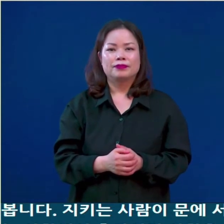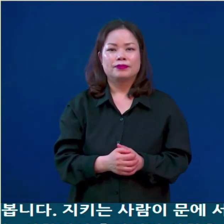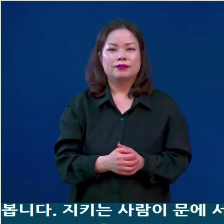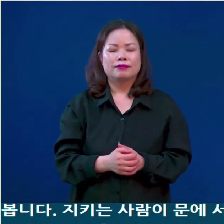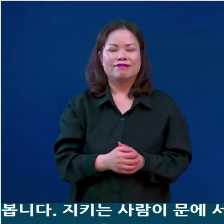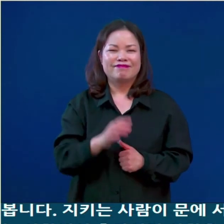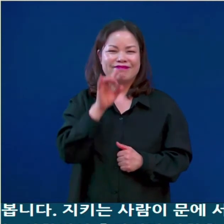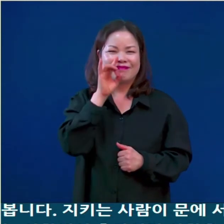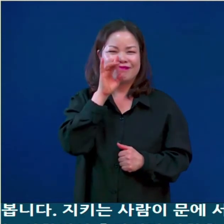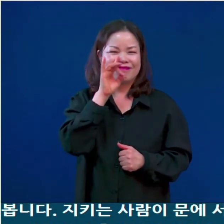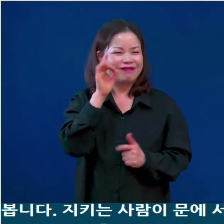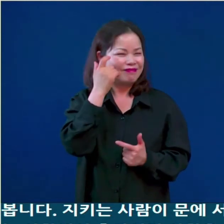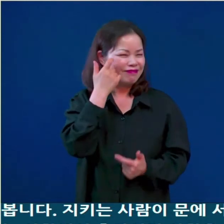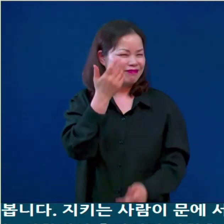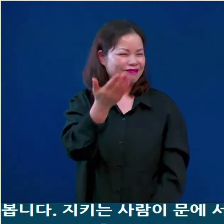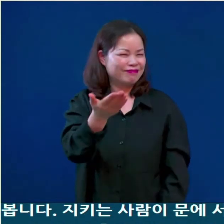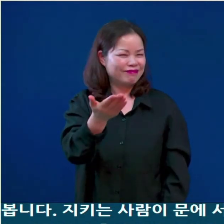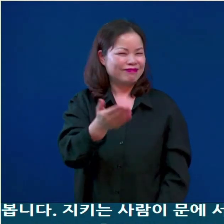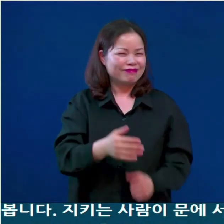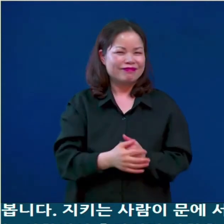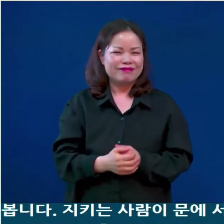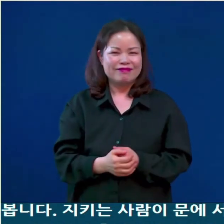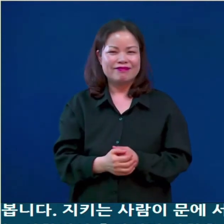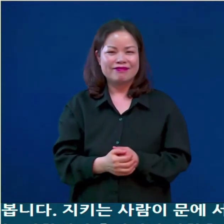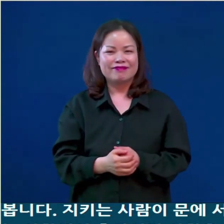안 궁금하신가 봐요.